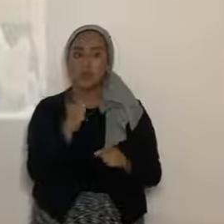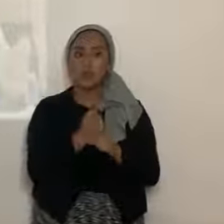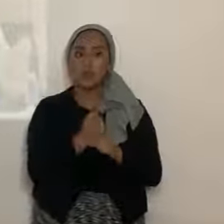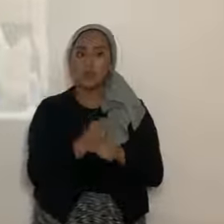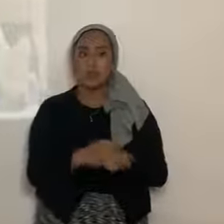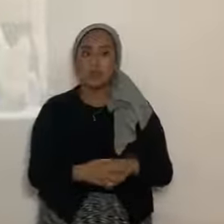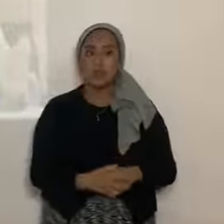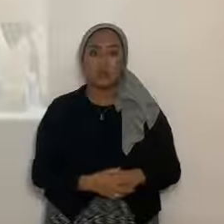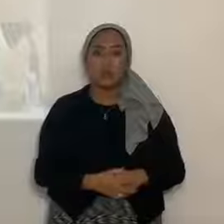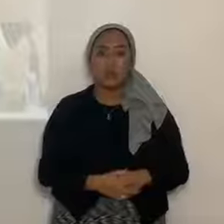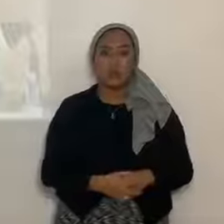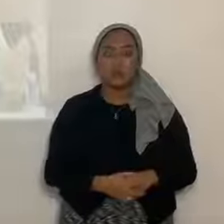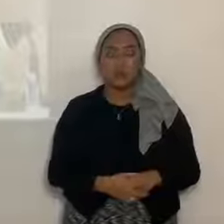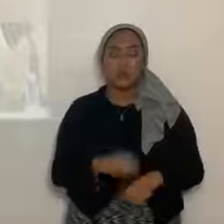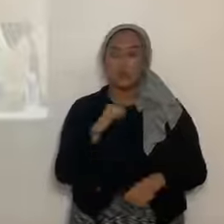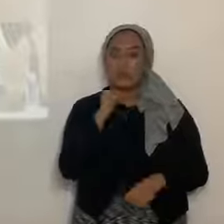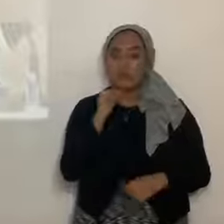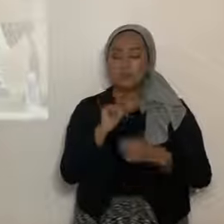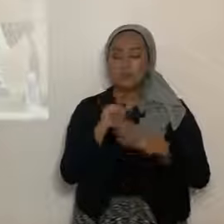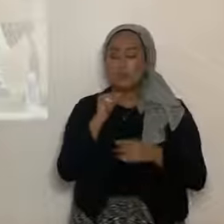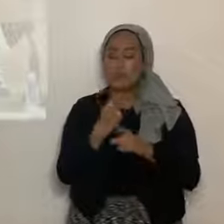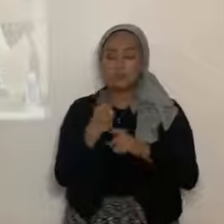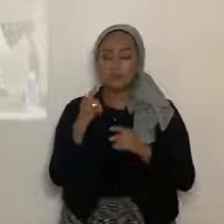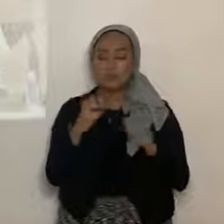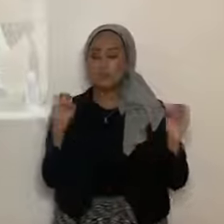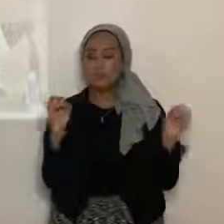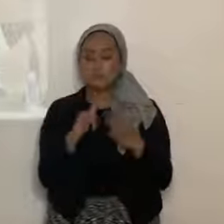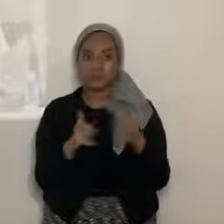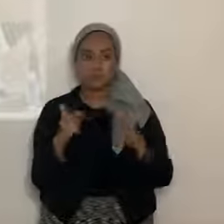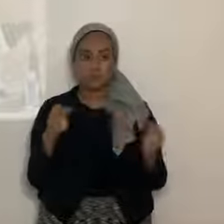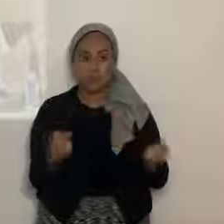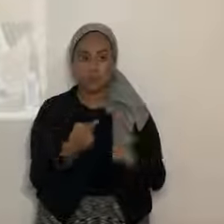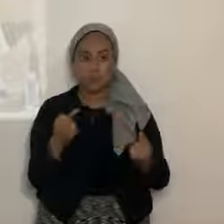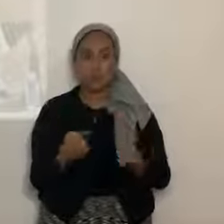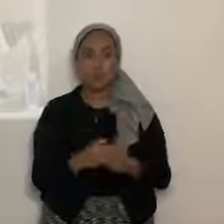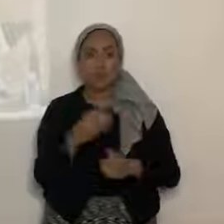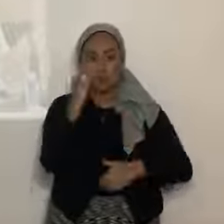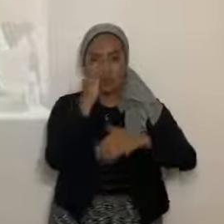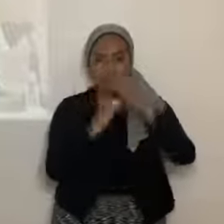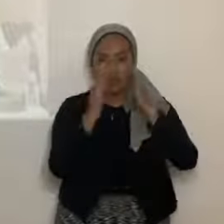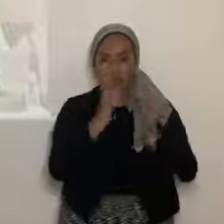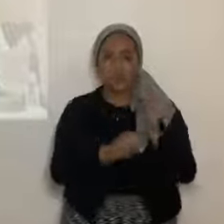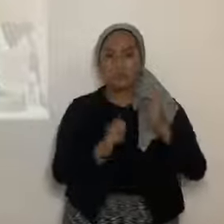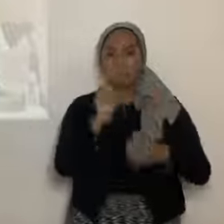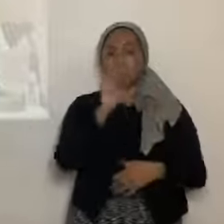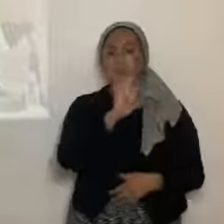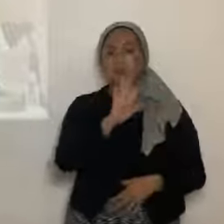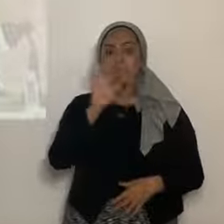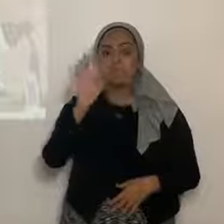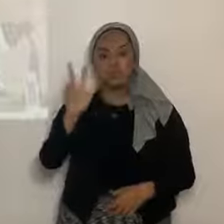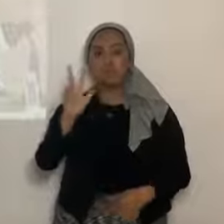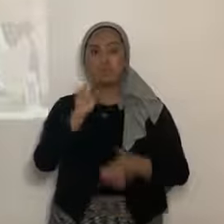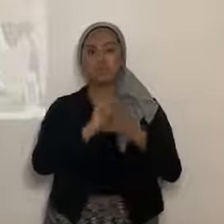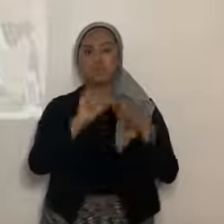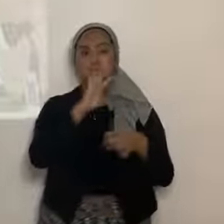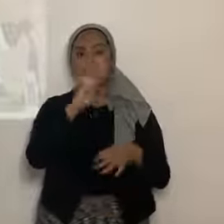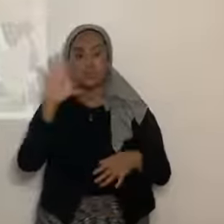Y no es correcto eso, para nada, es un pecado. Isaías 53, verso 4 y 5. Ciertamente llevó él